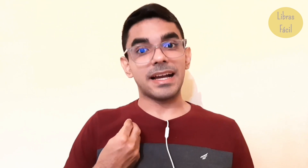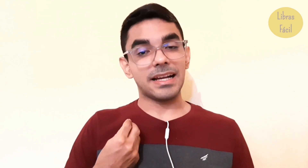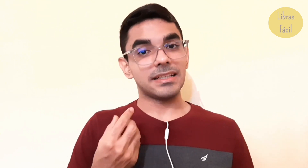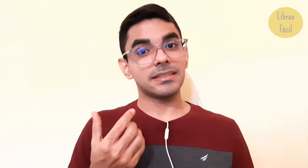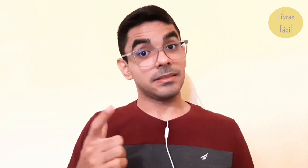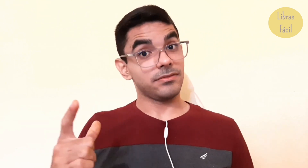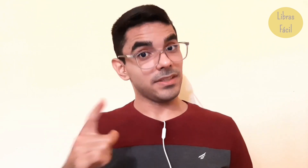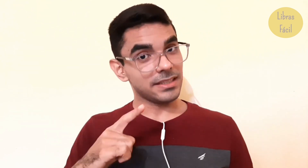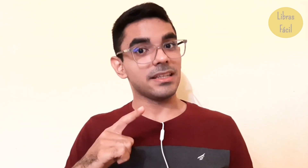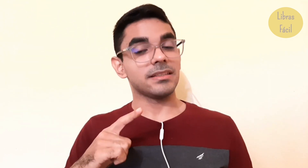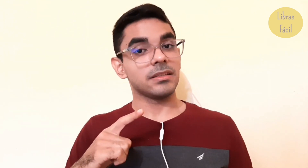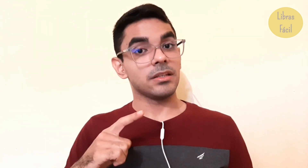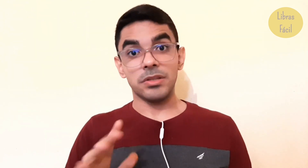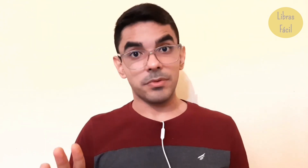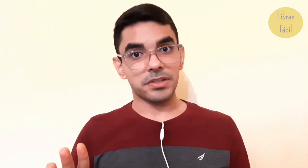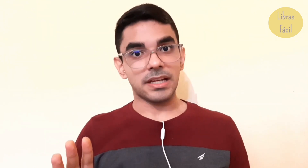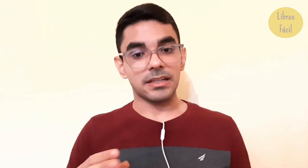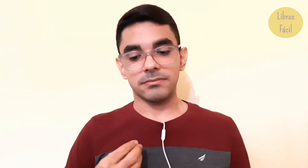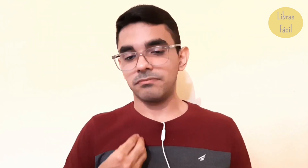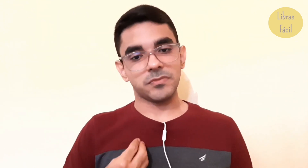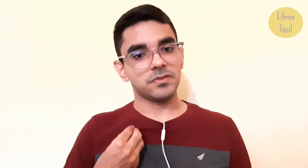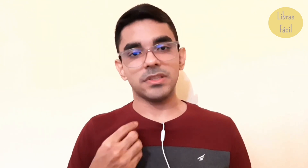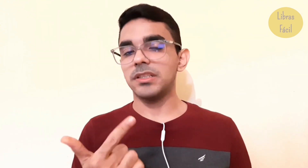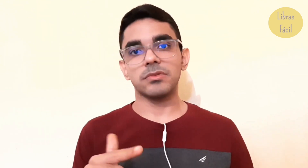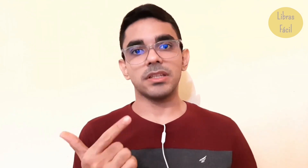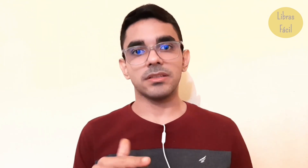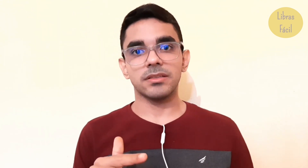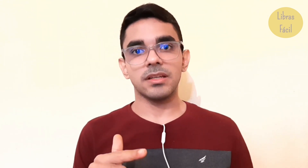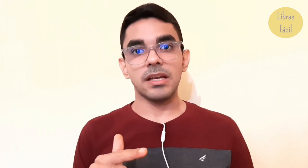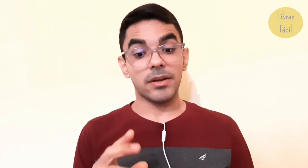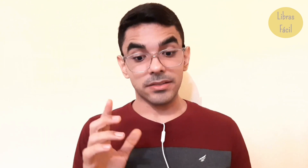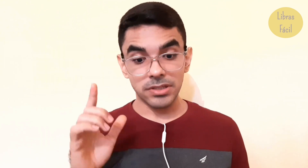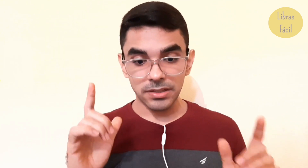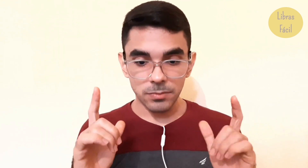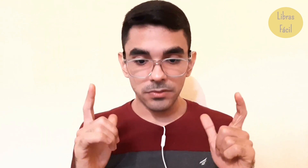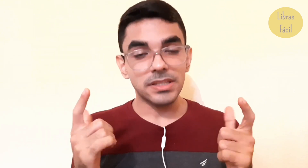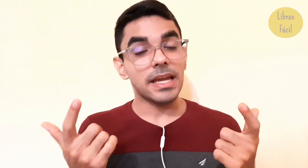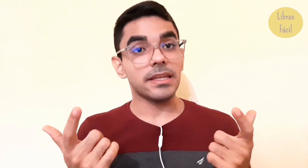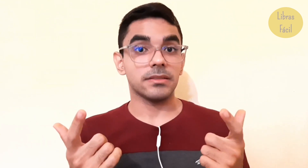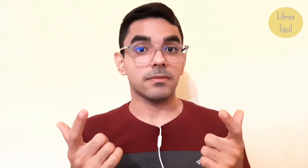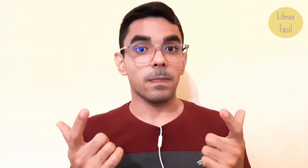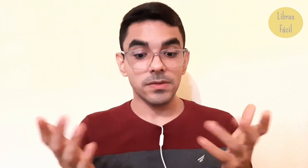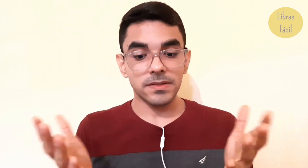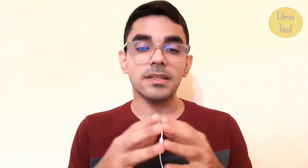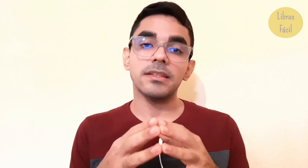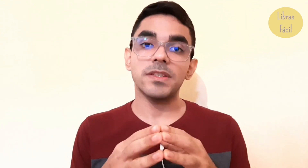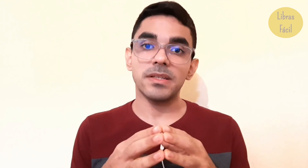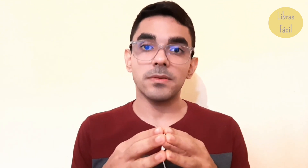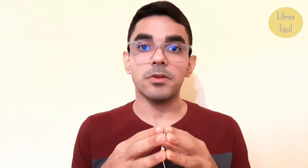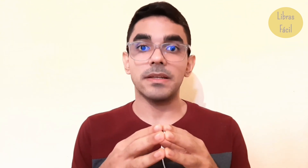estar, vida tem. Não estar, vida não tem. É uma questão de entendimento de ideia. Por isso que se trata de uma expressão idiomática, porque